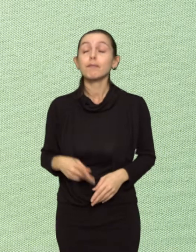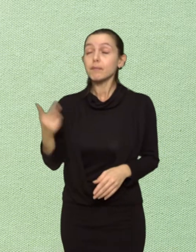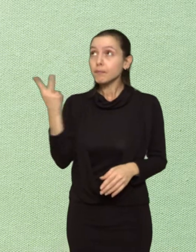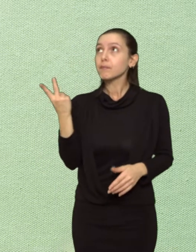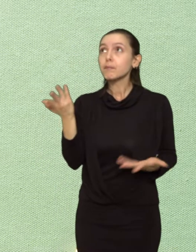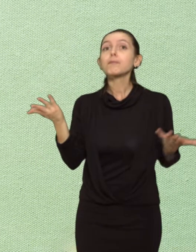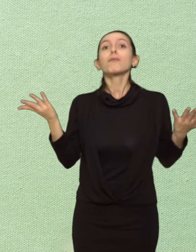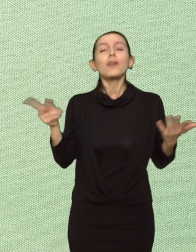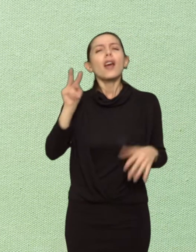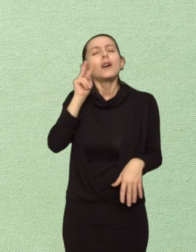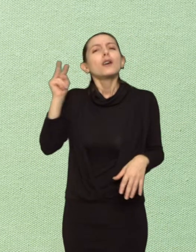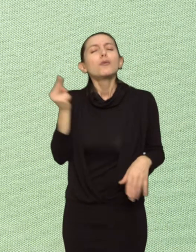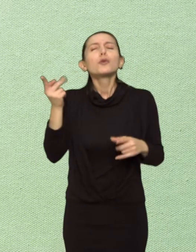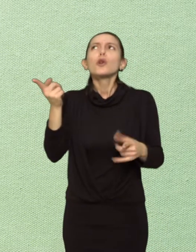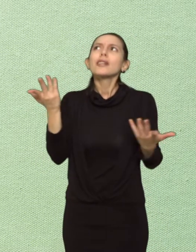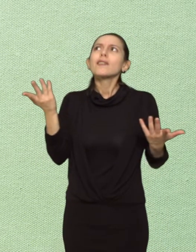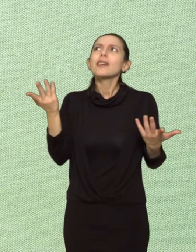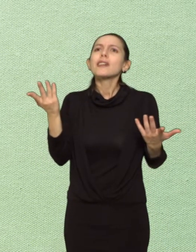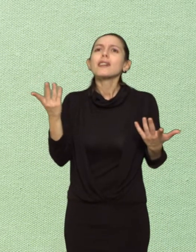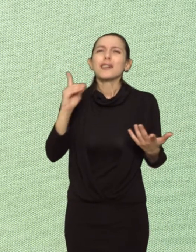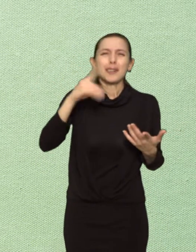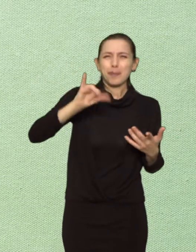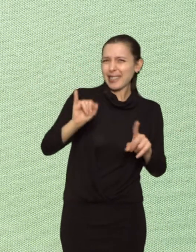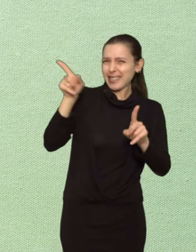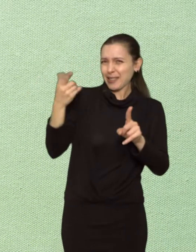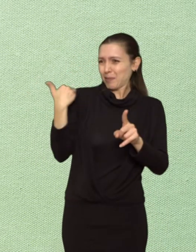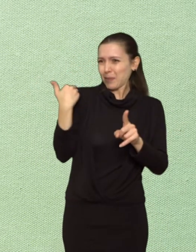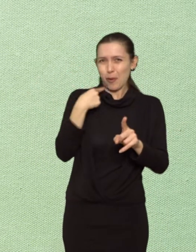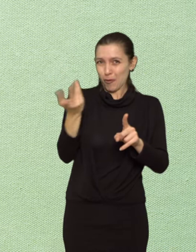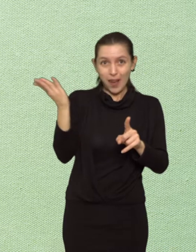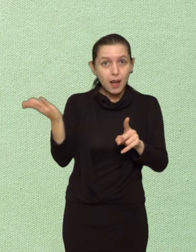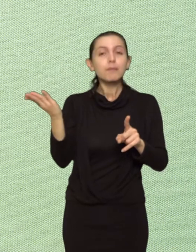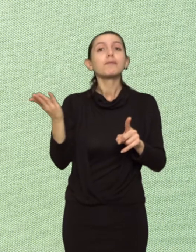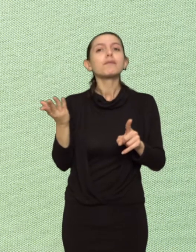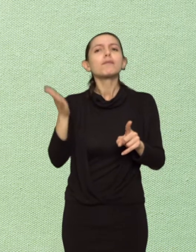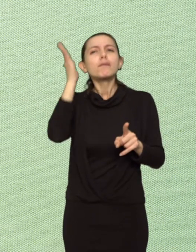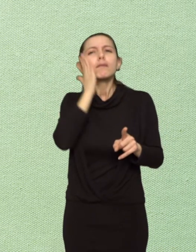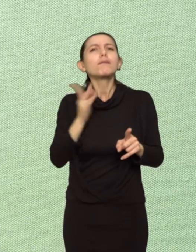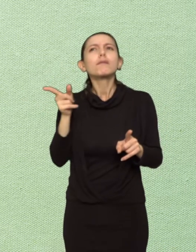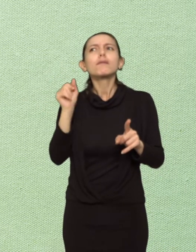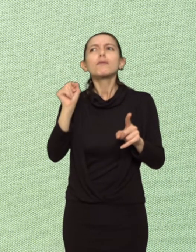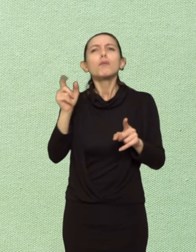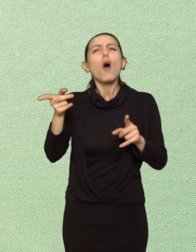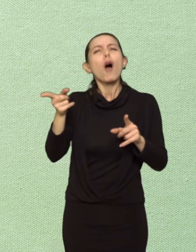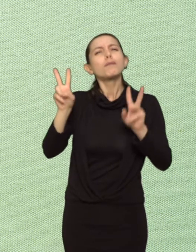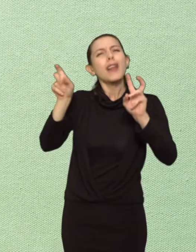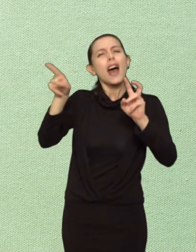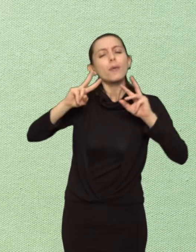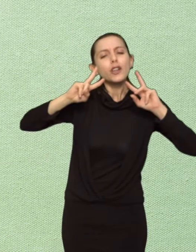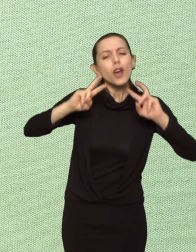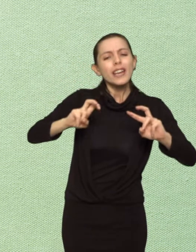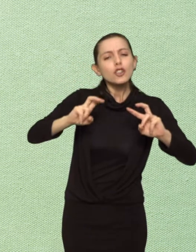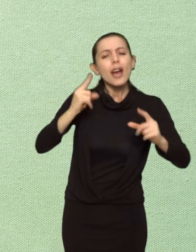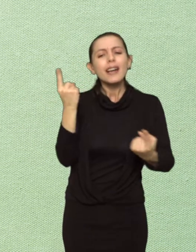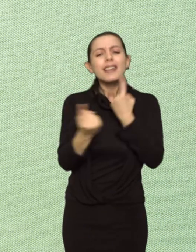a proposito appunto del DPI di cui hai appena parlato, Ci puoi parlare della ricerca sulla condizione